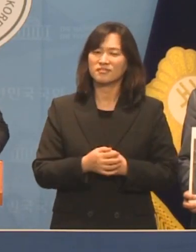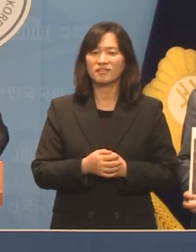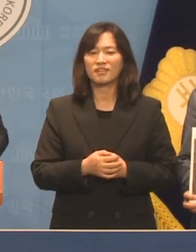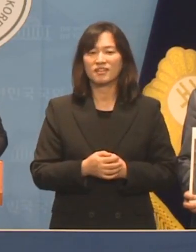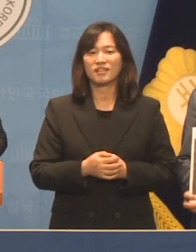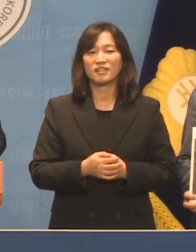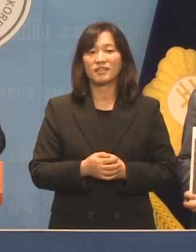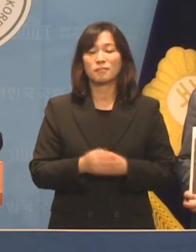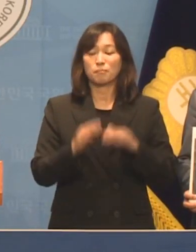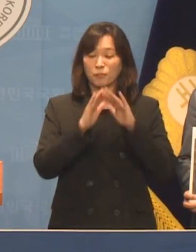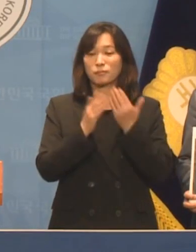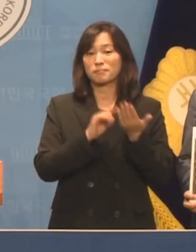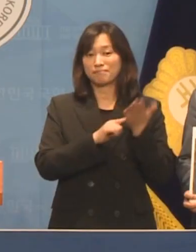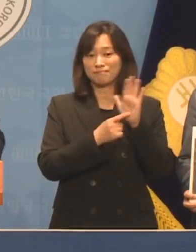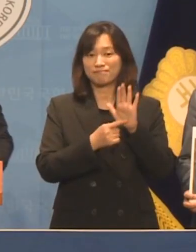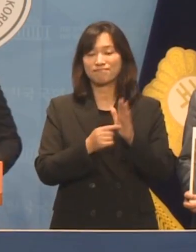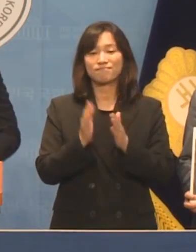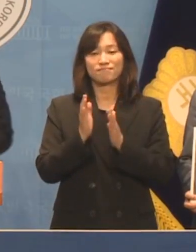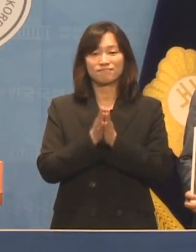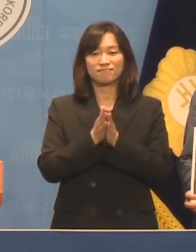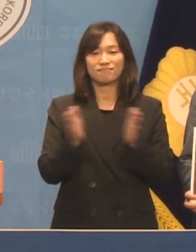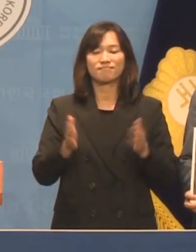단장님의 모두 발언을 듣도록 하겠습니다.